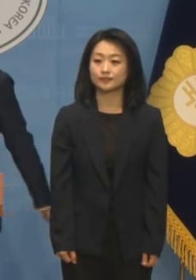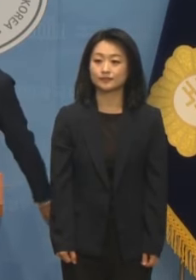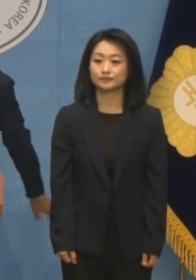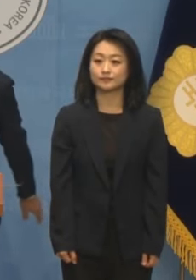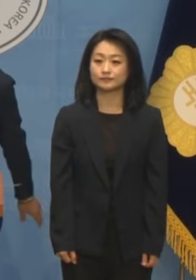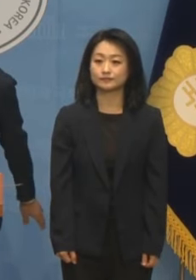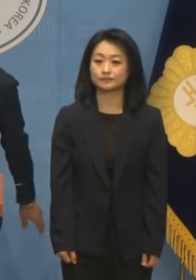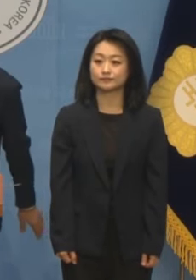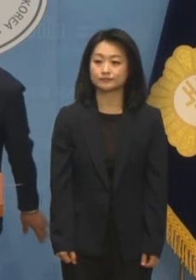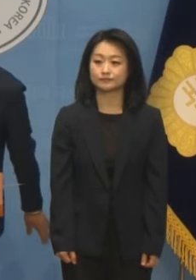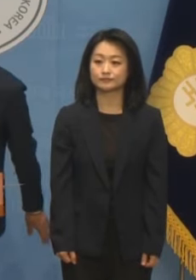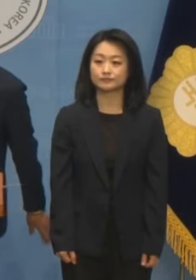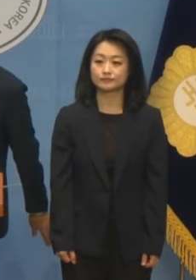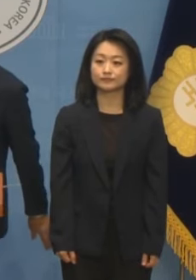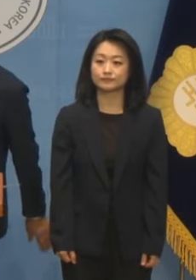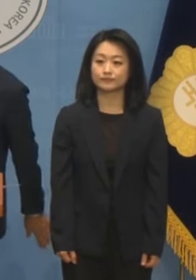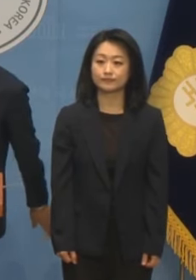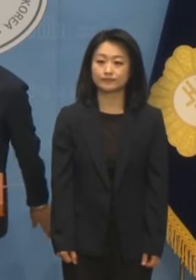이쪽으로 오셔야 될 것 같습니다. 이쪽으로.